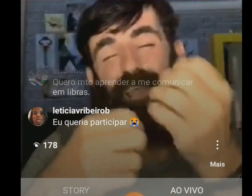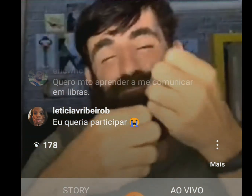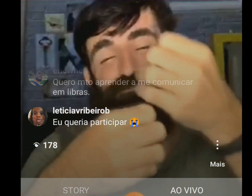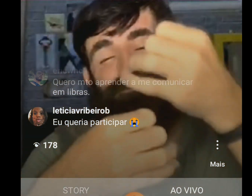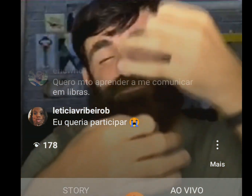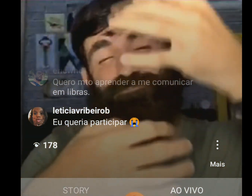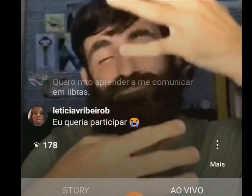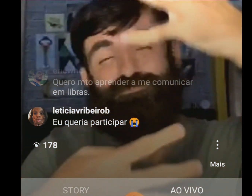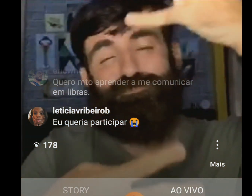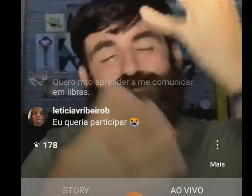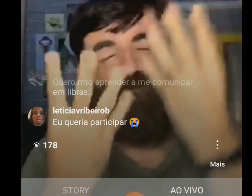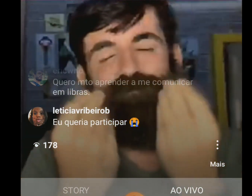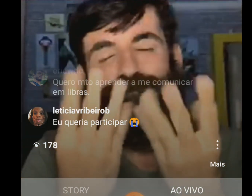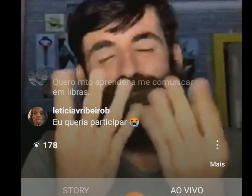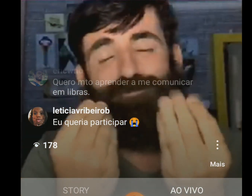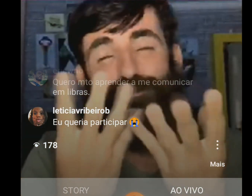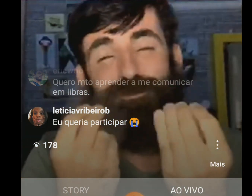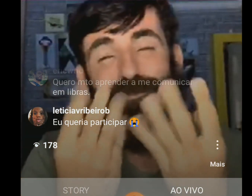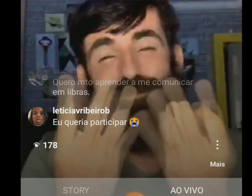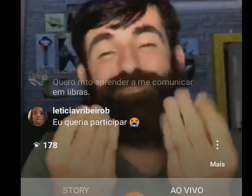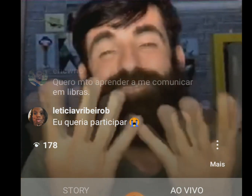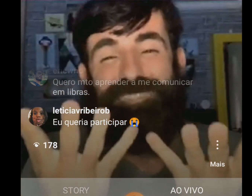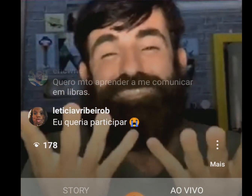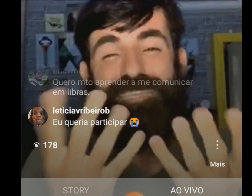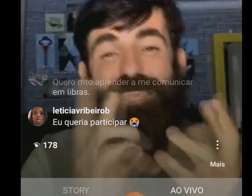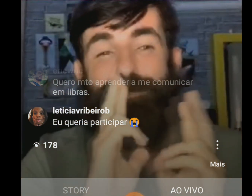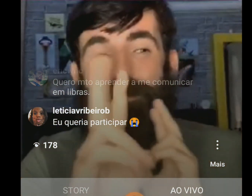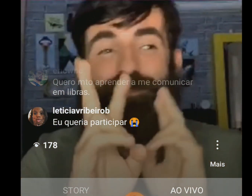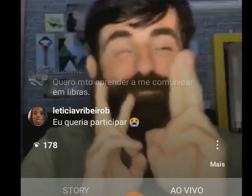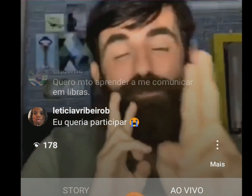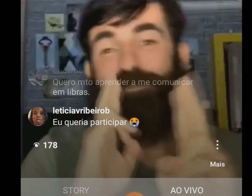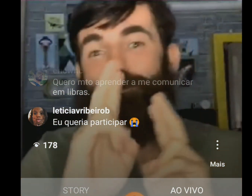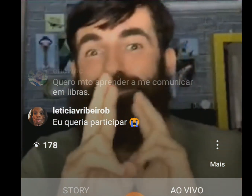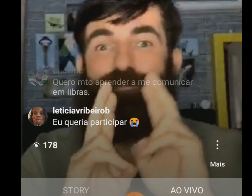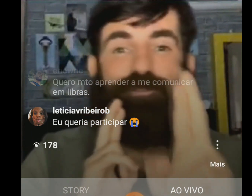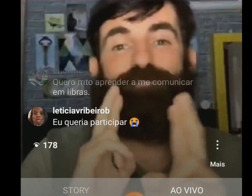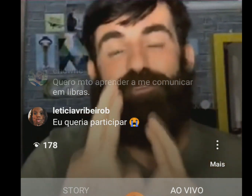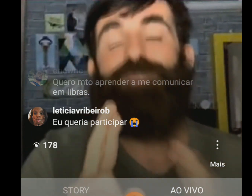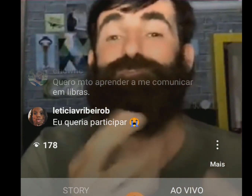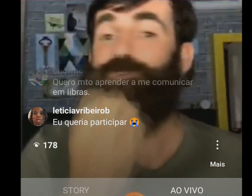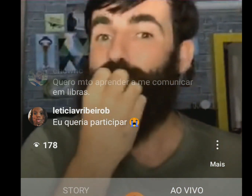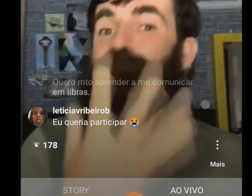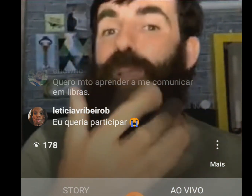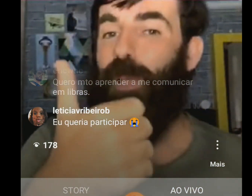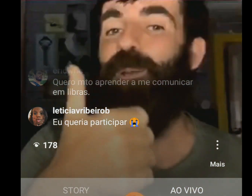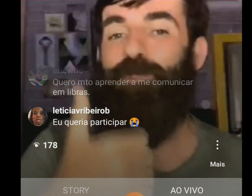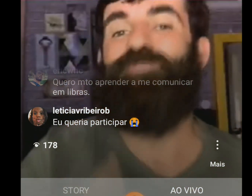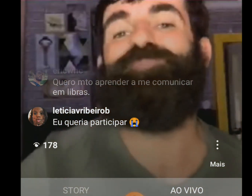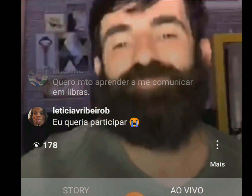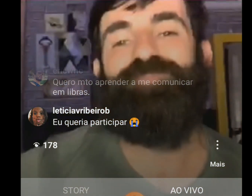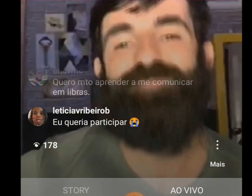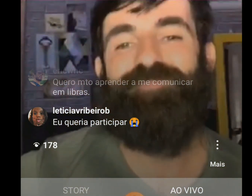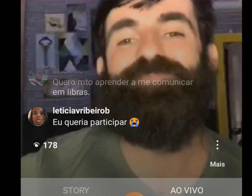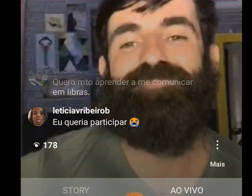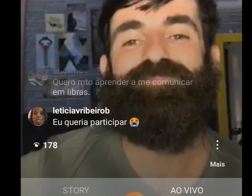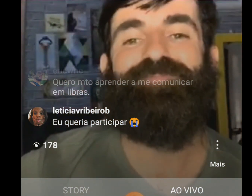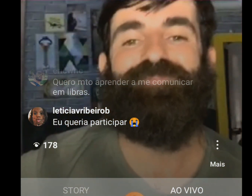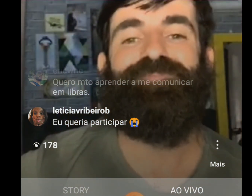eu respondo. Mas, na verdade, tem muito mais coisa por trás disso. Eu respondo, sim, é